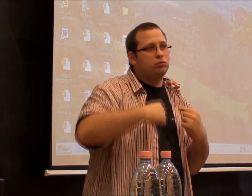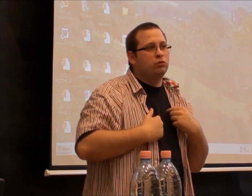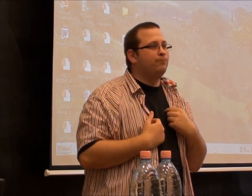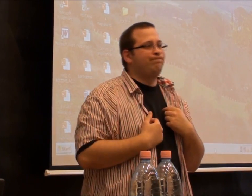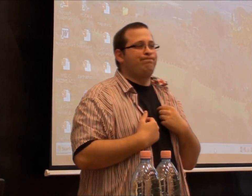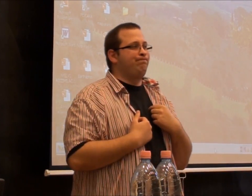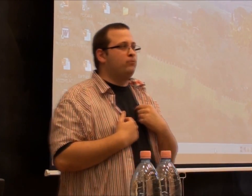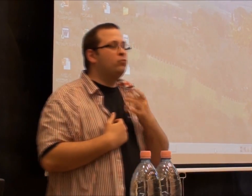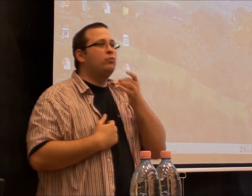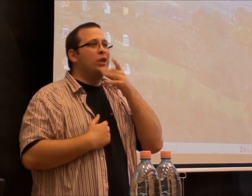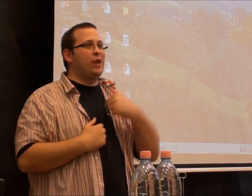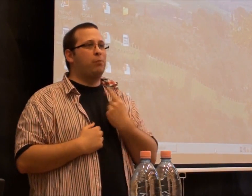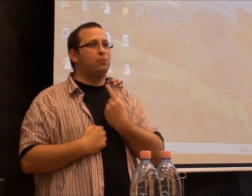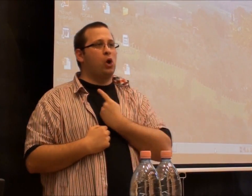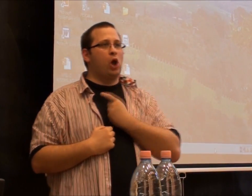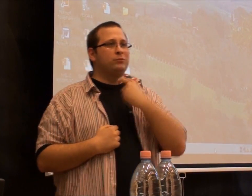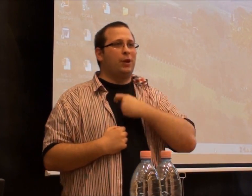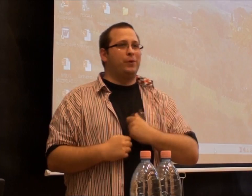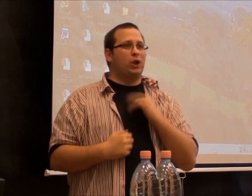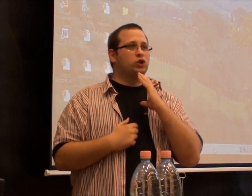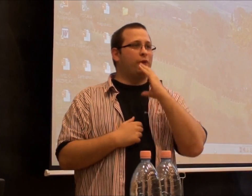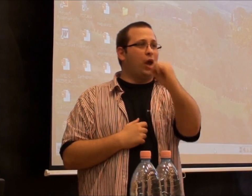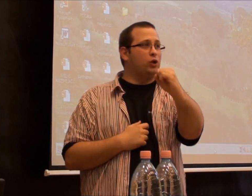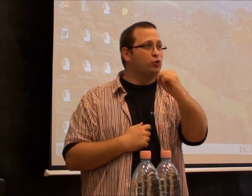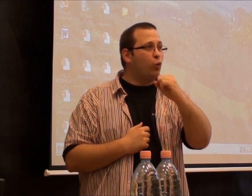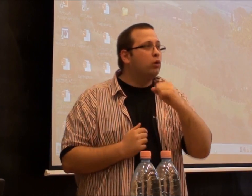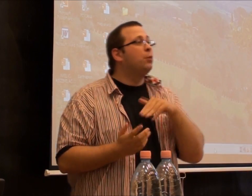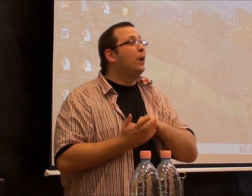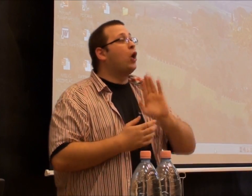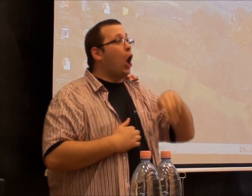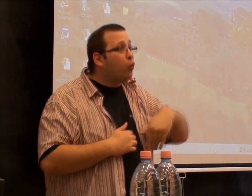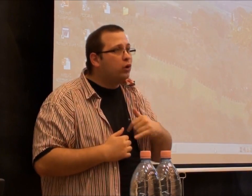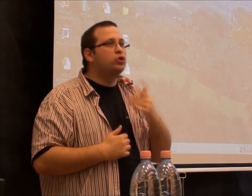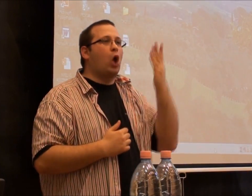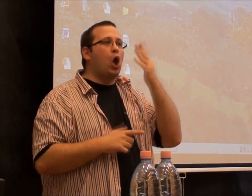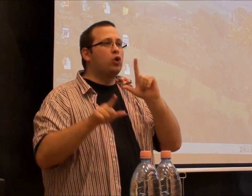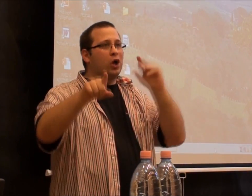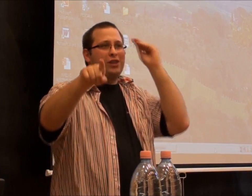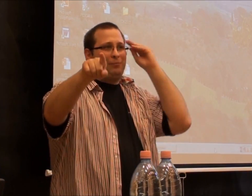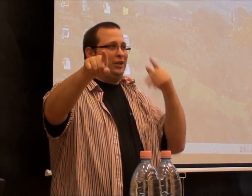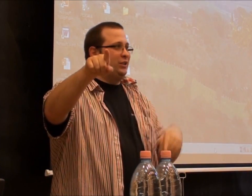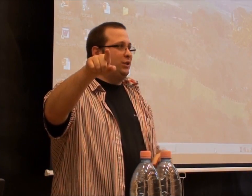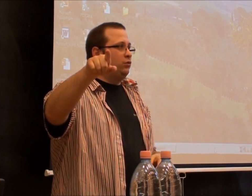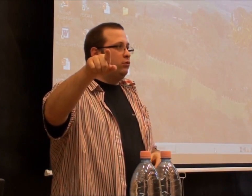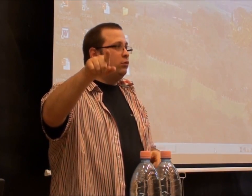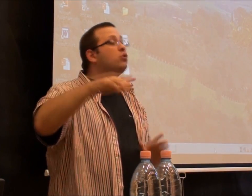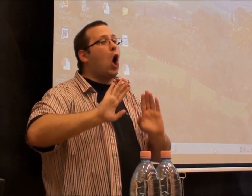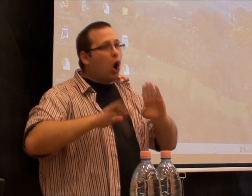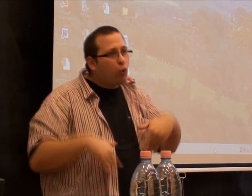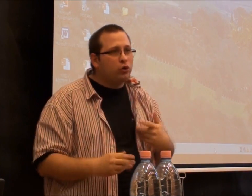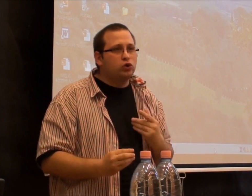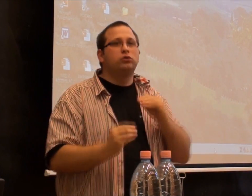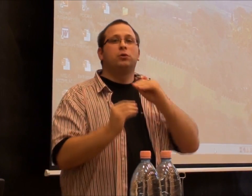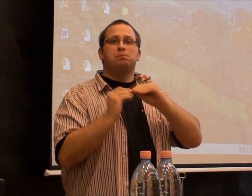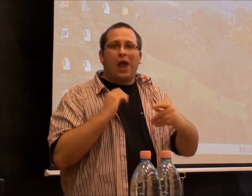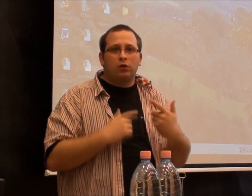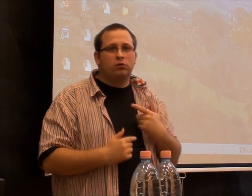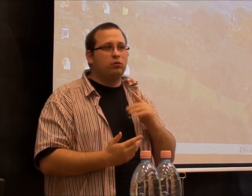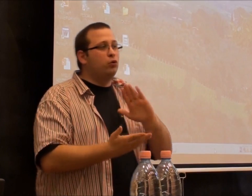amit én válaszolok, inkább én személyesen adom át, mert fordítva már lehet, hogy nem ugyanaz fog